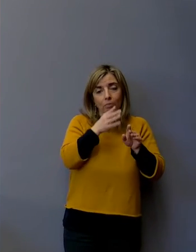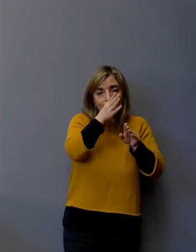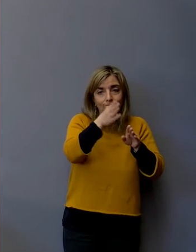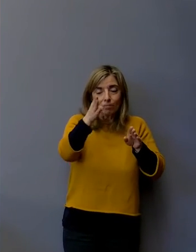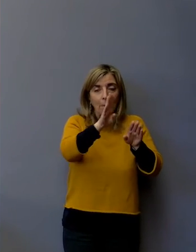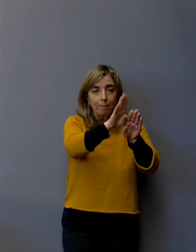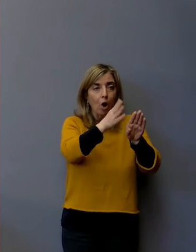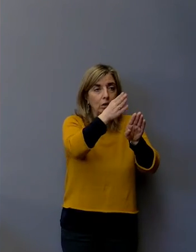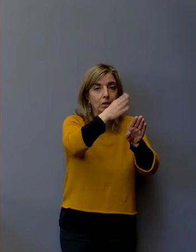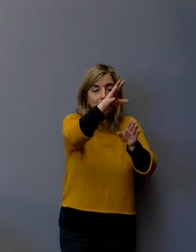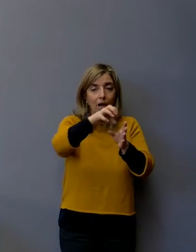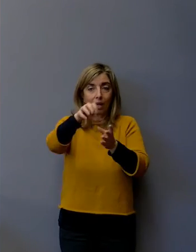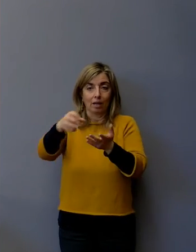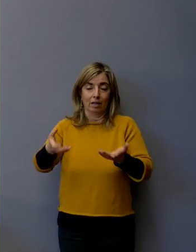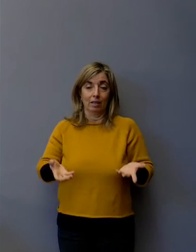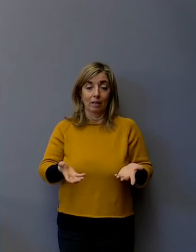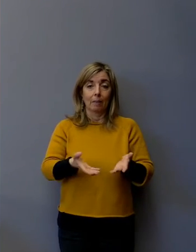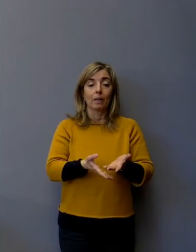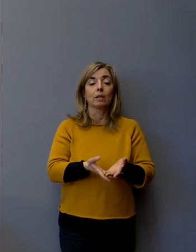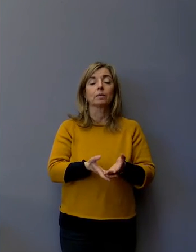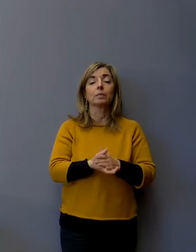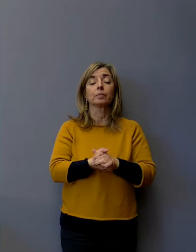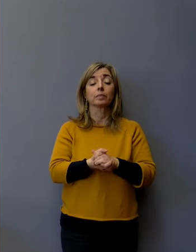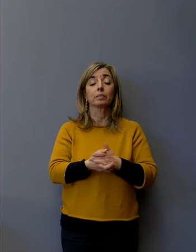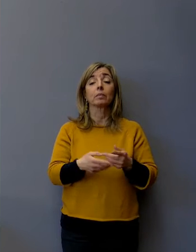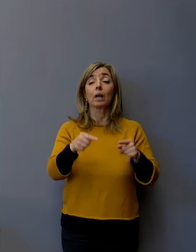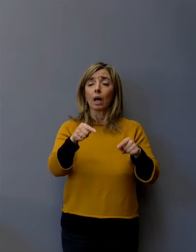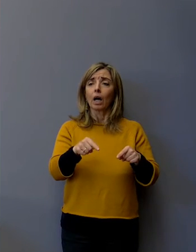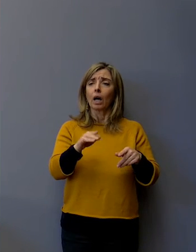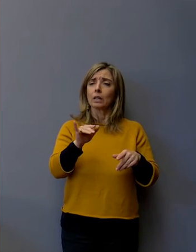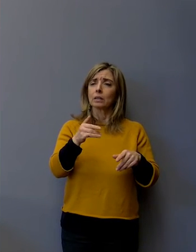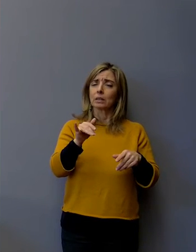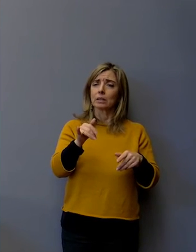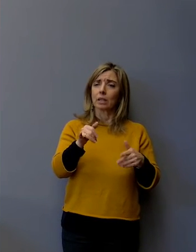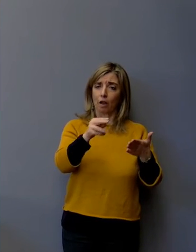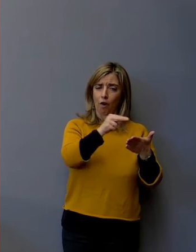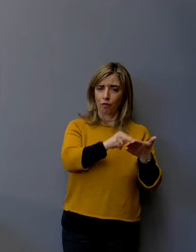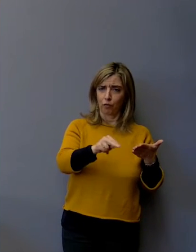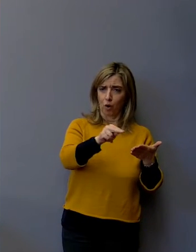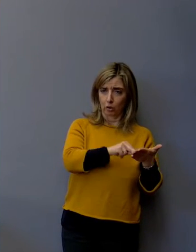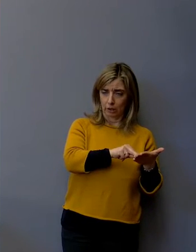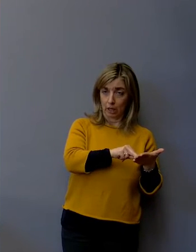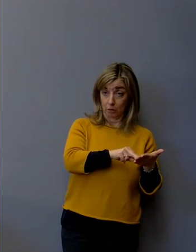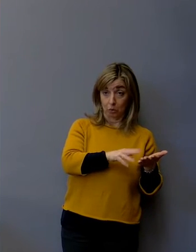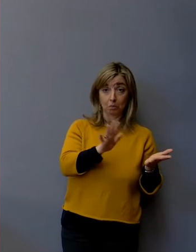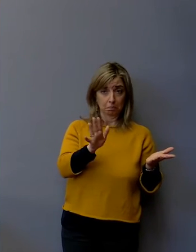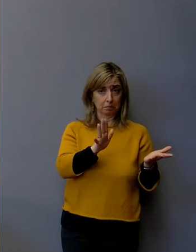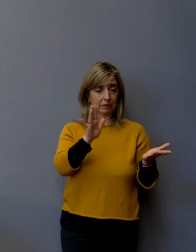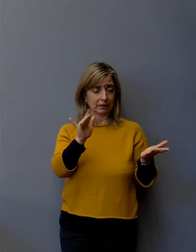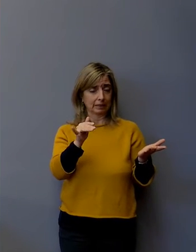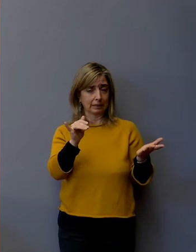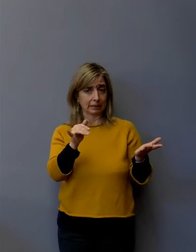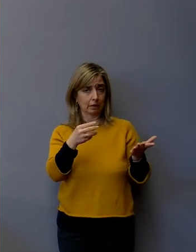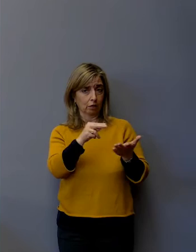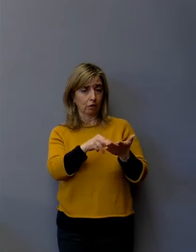ma anche di questo anno questo non si lo votiamo ma perché meglio lo abbiamo votato ma purtroppo è stato è